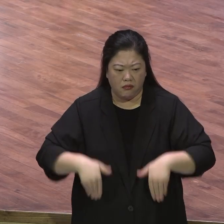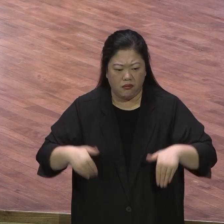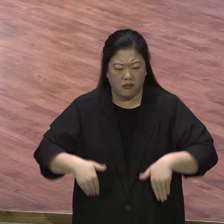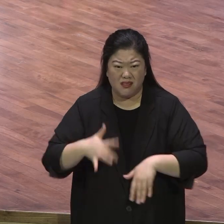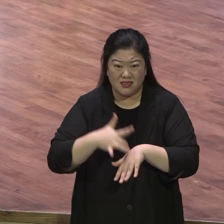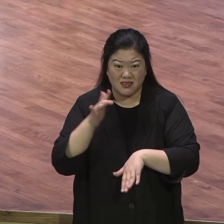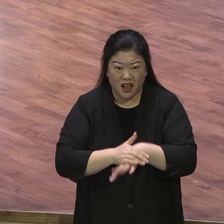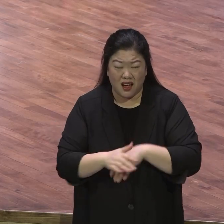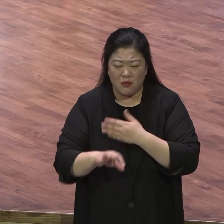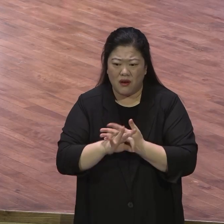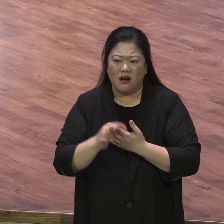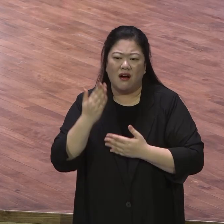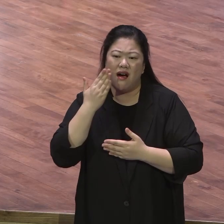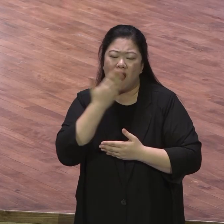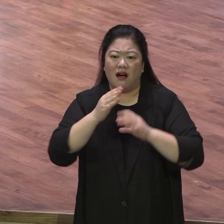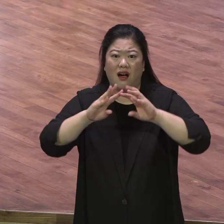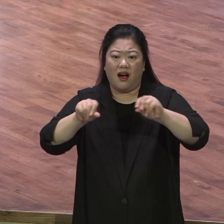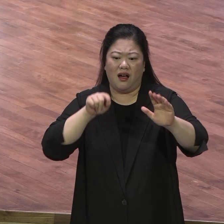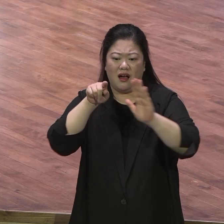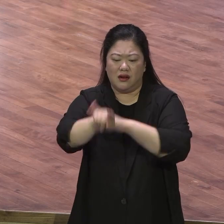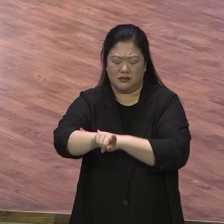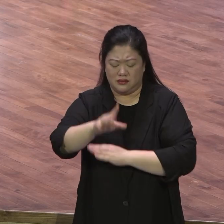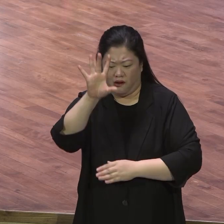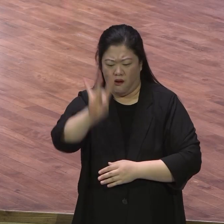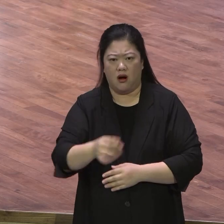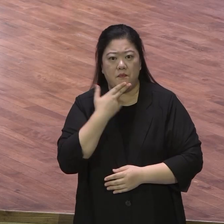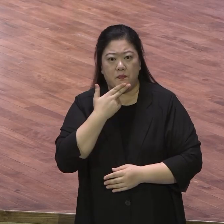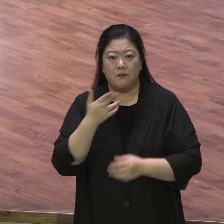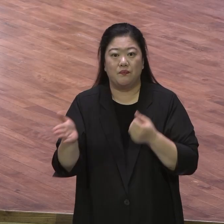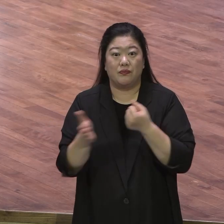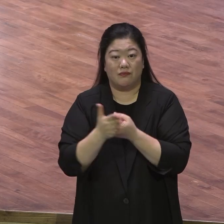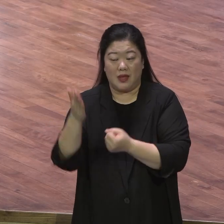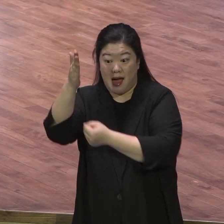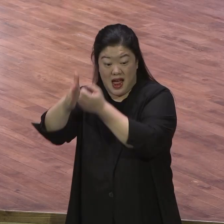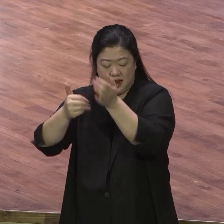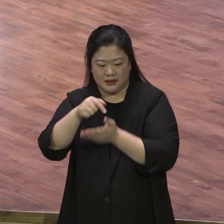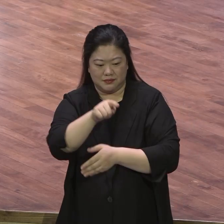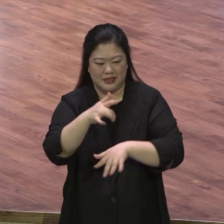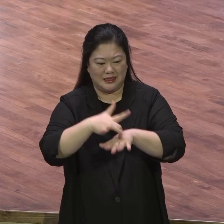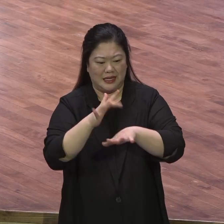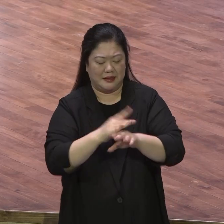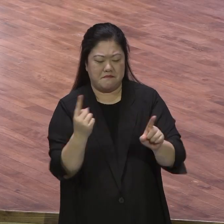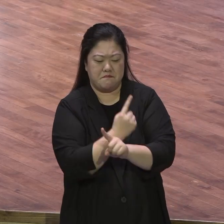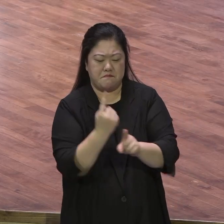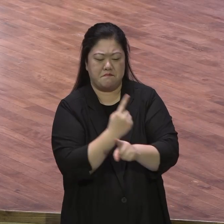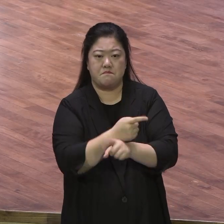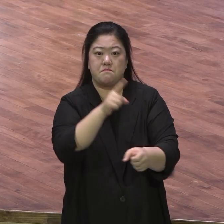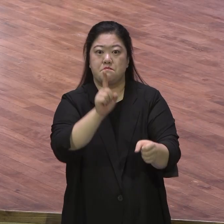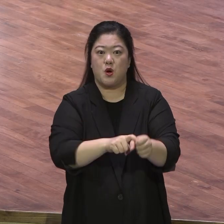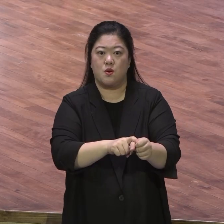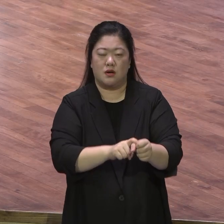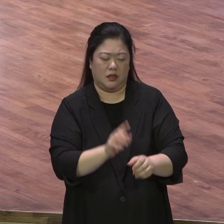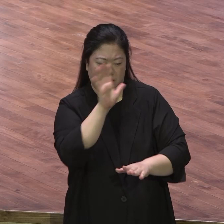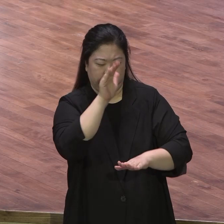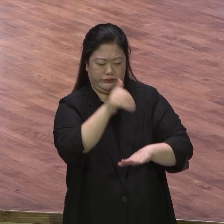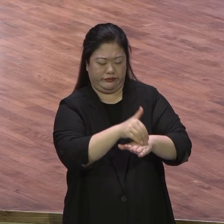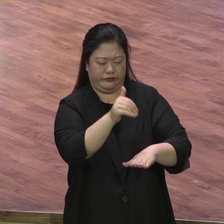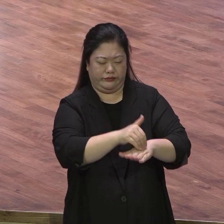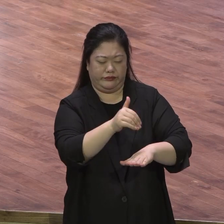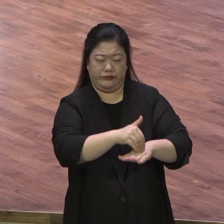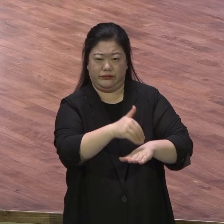이렇게 새로운 체질로 하나님이 바꾸면서 영적 군사로 거듭나는 훈련